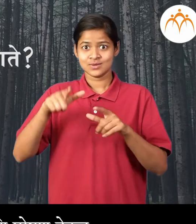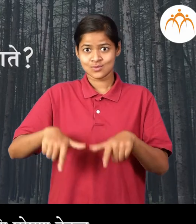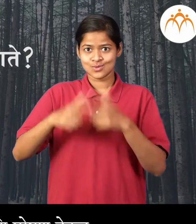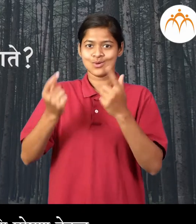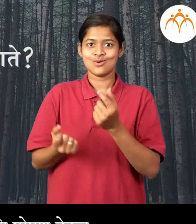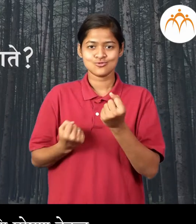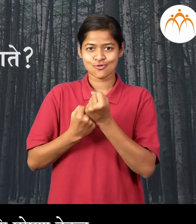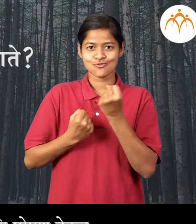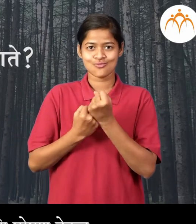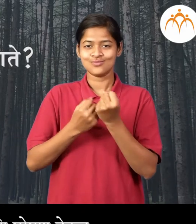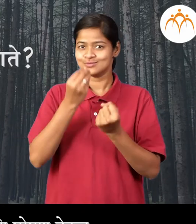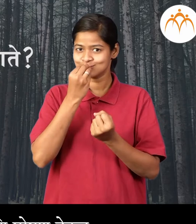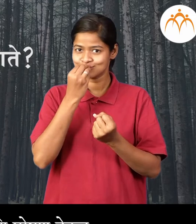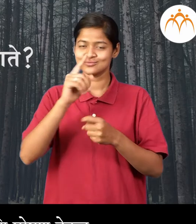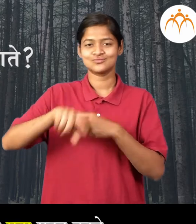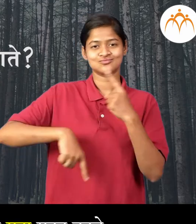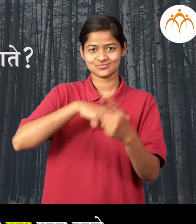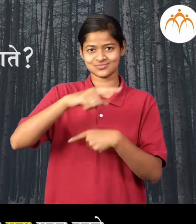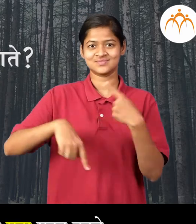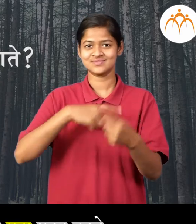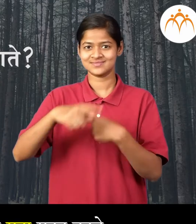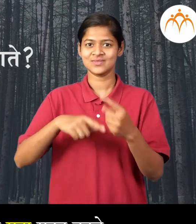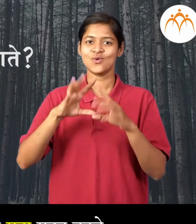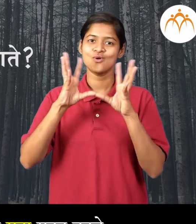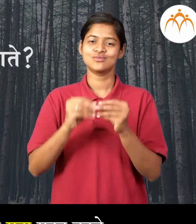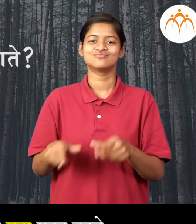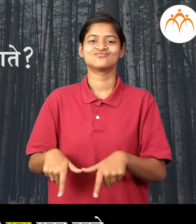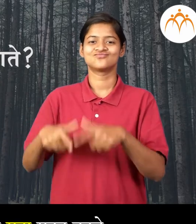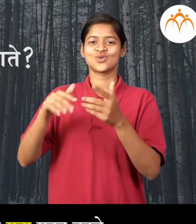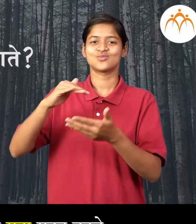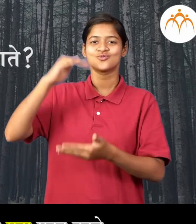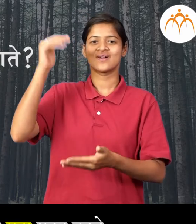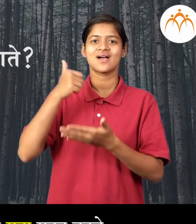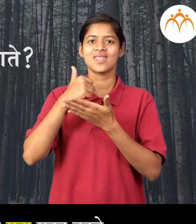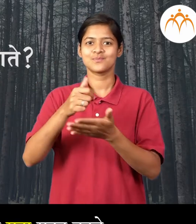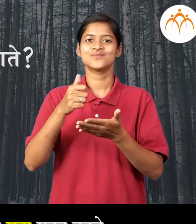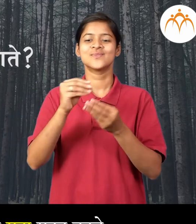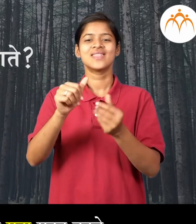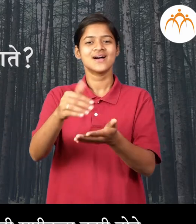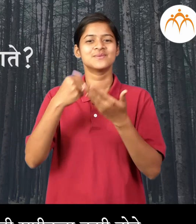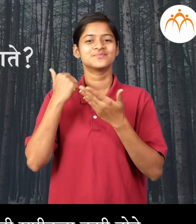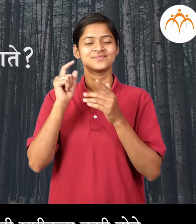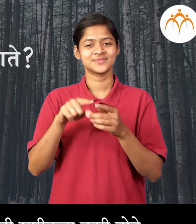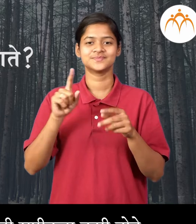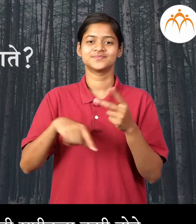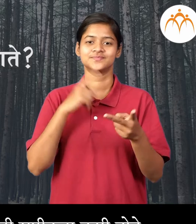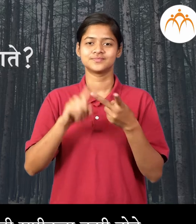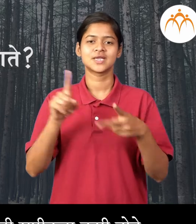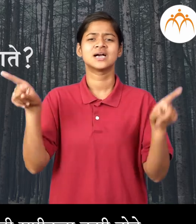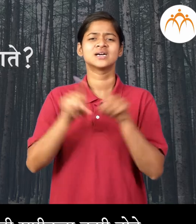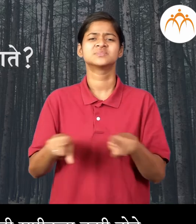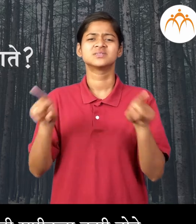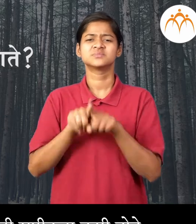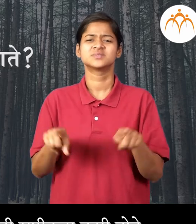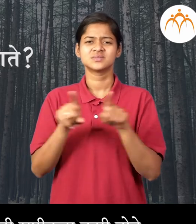वनस्पतिन ना आधार आणी पोशंडियों वनस्पतिन ची वाध करनास मुरुदा मदत करते वारमवार एकस